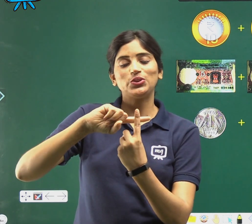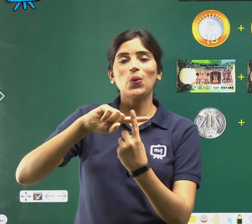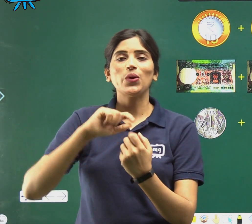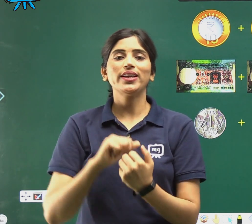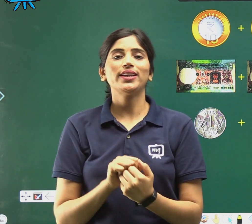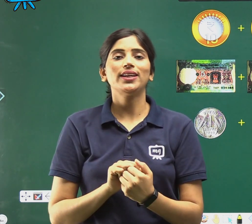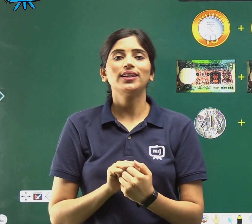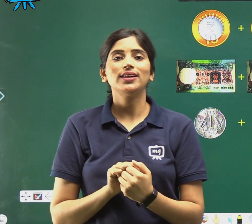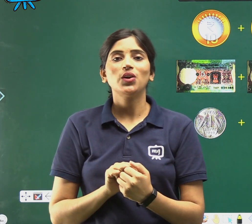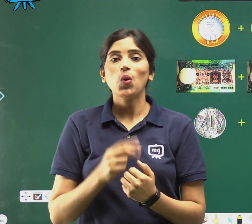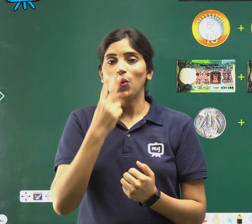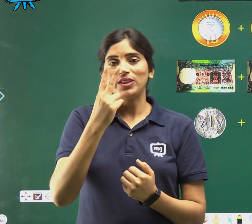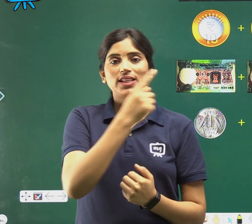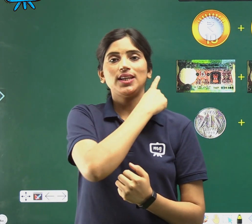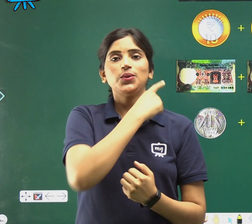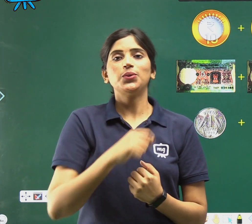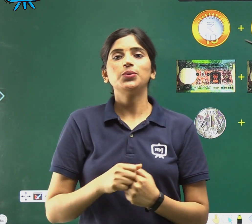जोड़ेंगे। देखो,